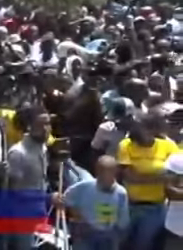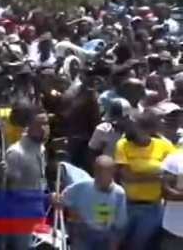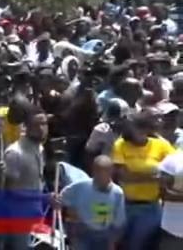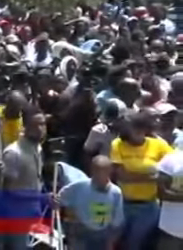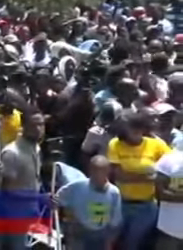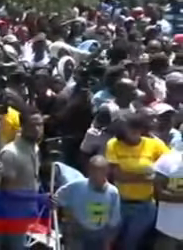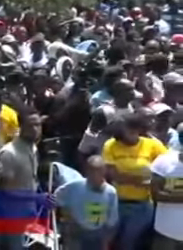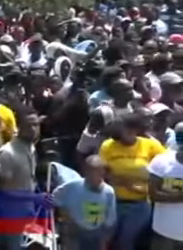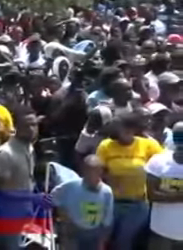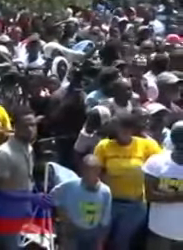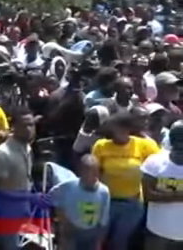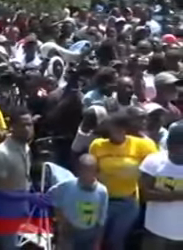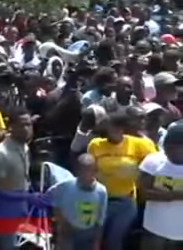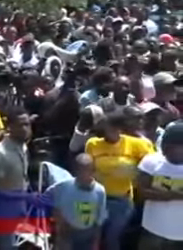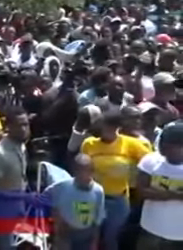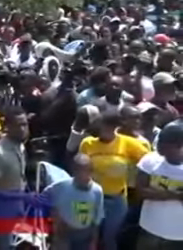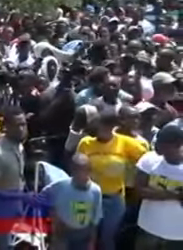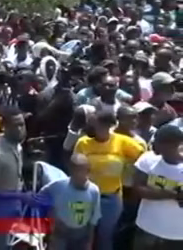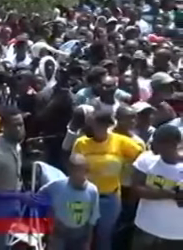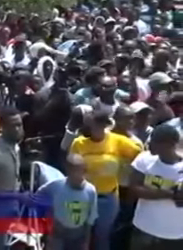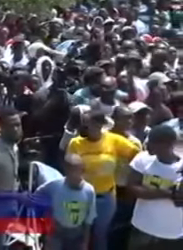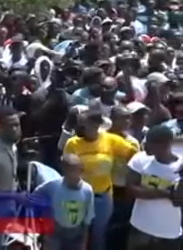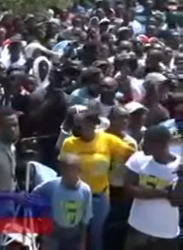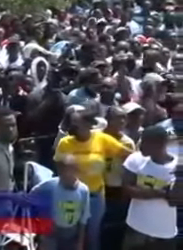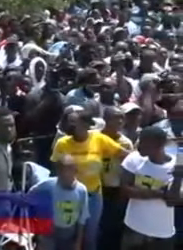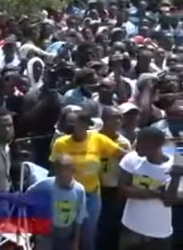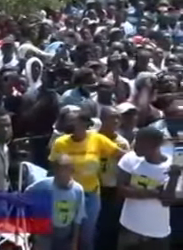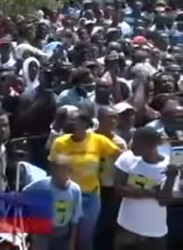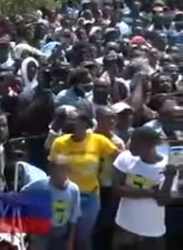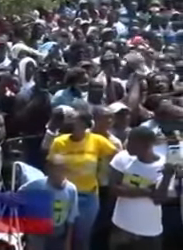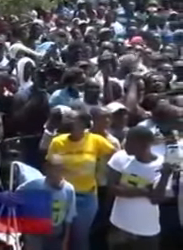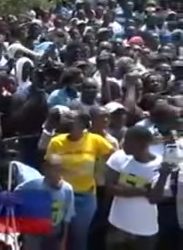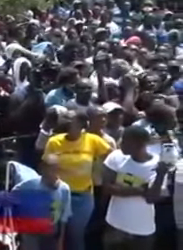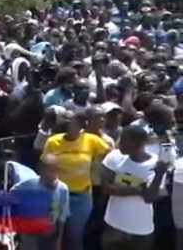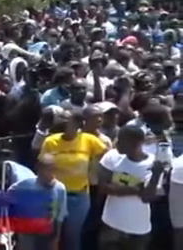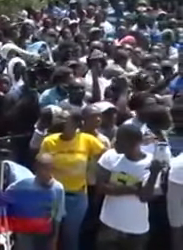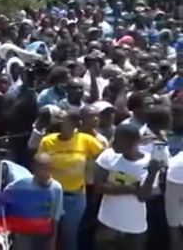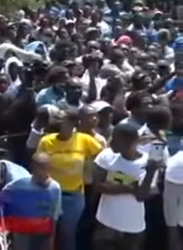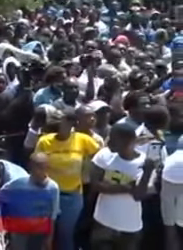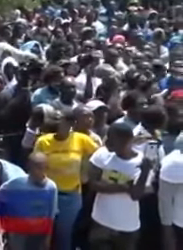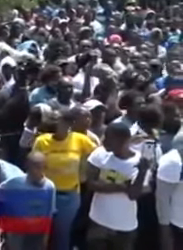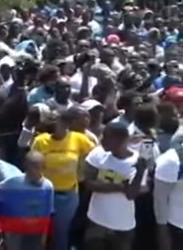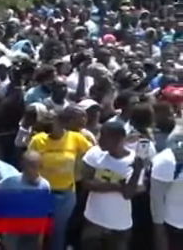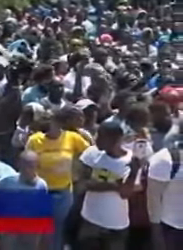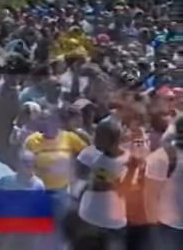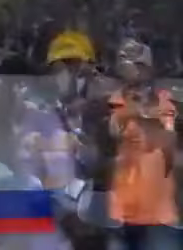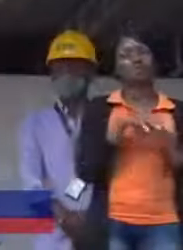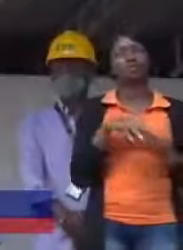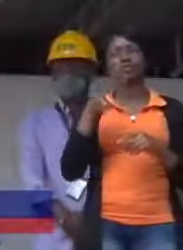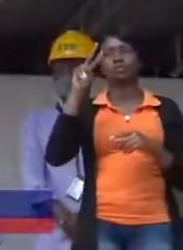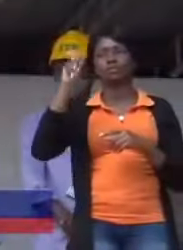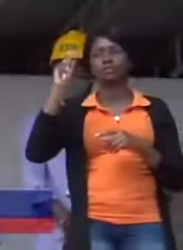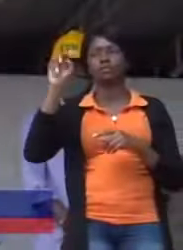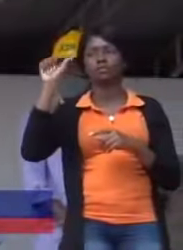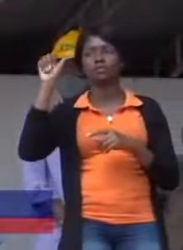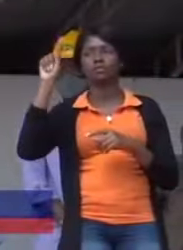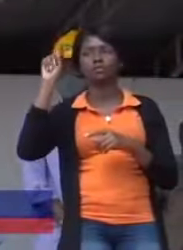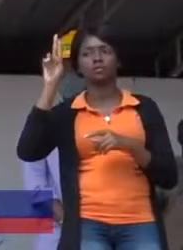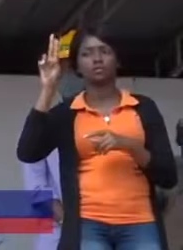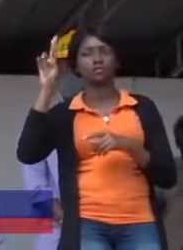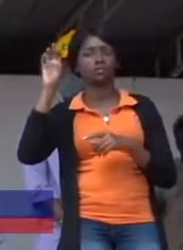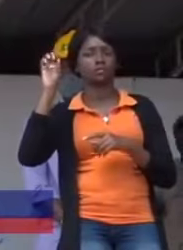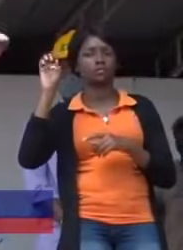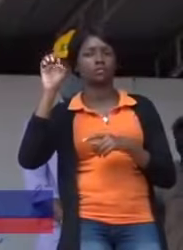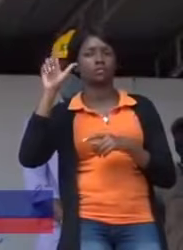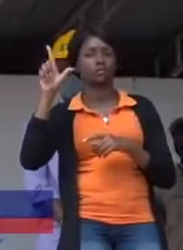naturel, un troisième centrale encore Cap Kamacha gaz naturel. Ça yo, Jean nous connaît là,